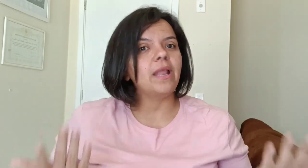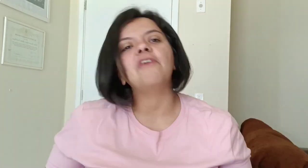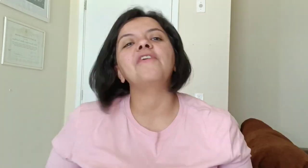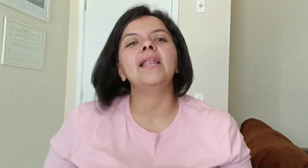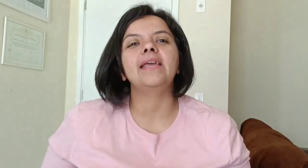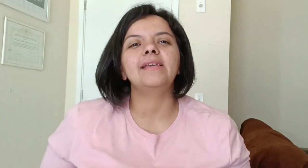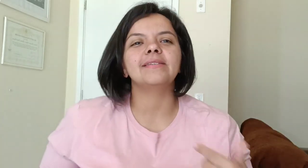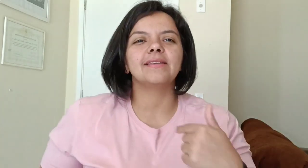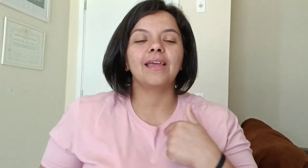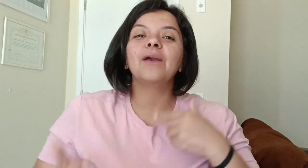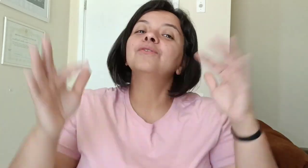mulher feliz.